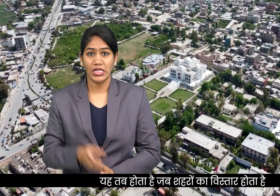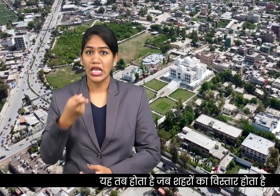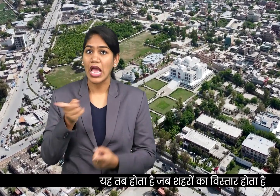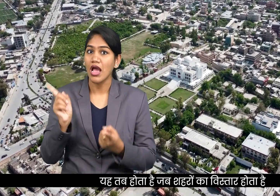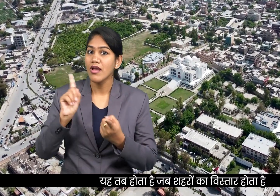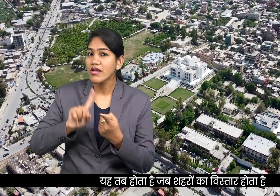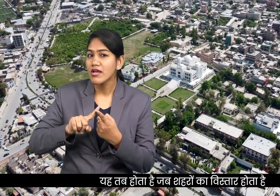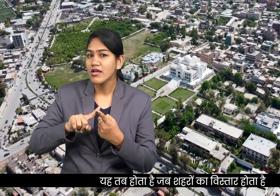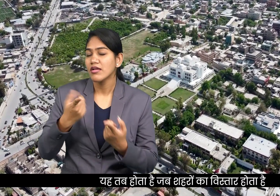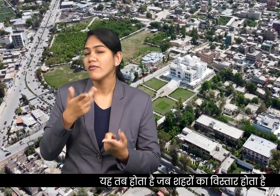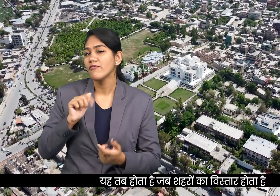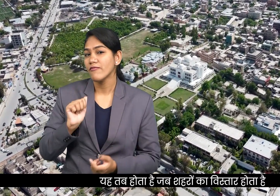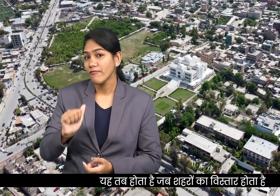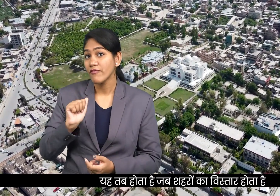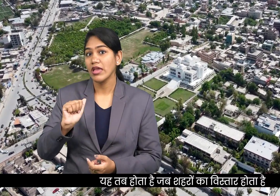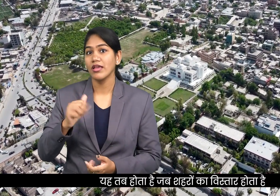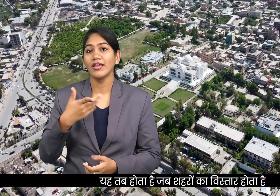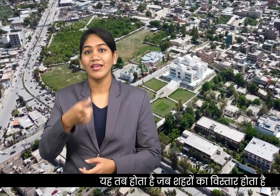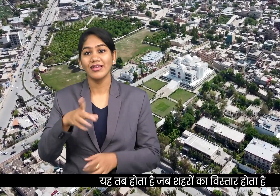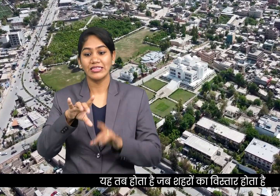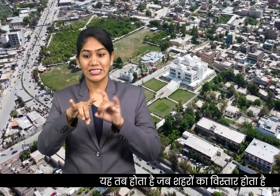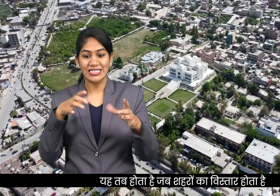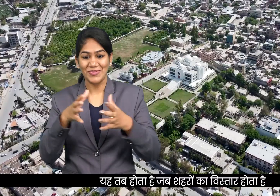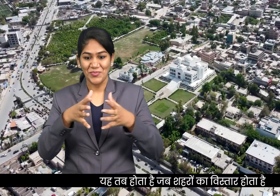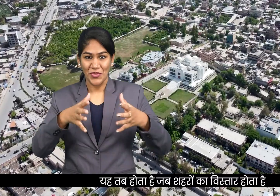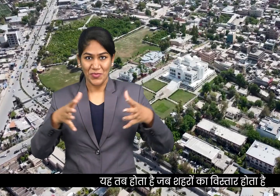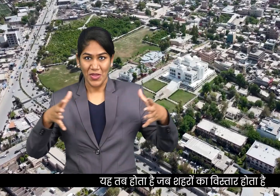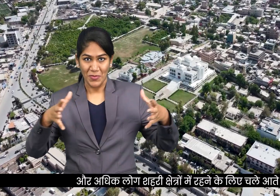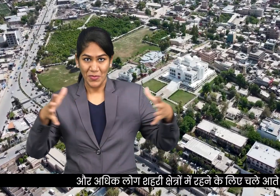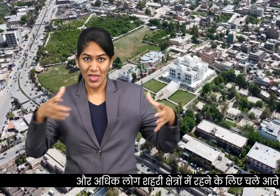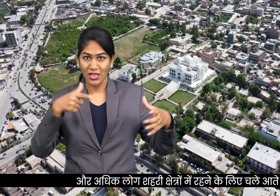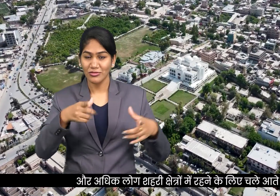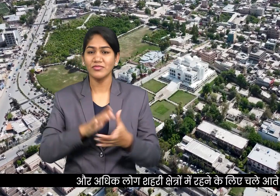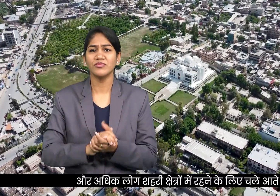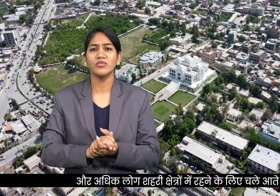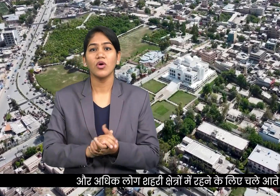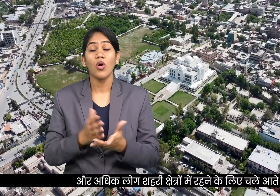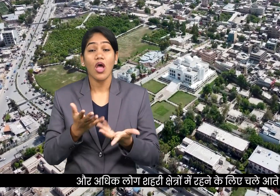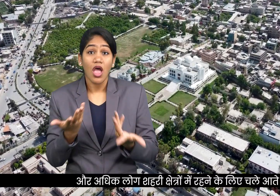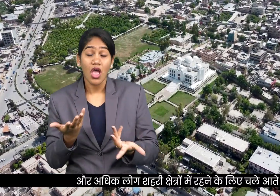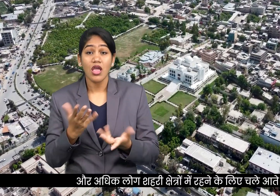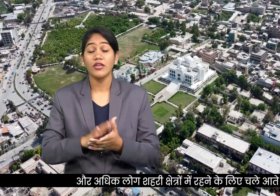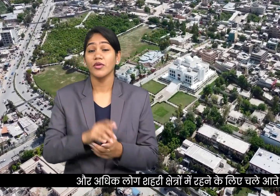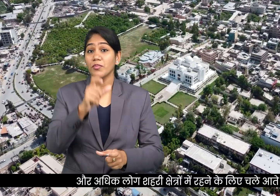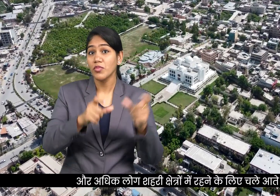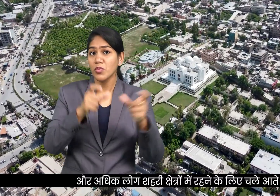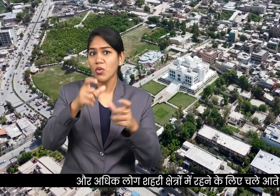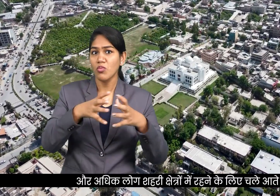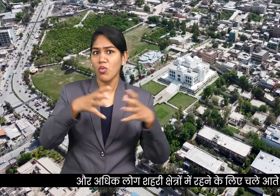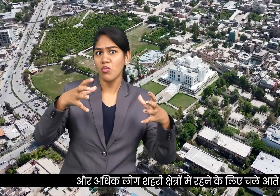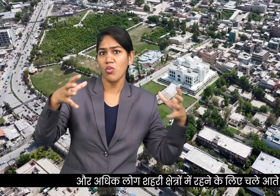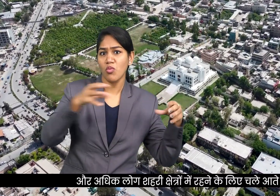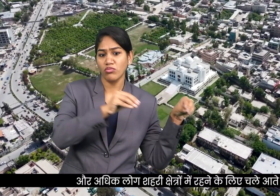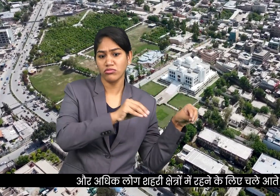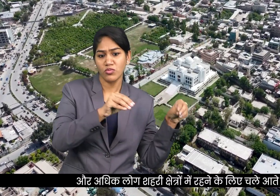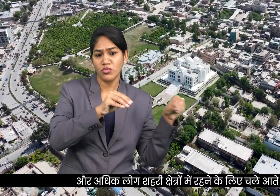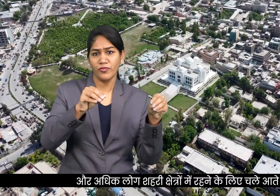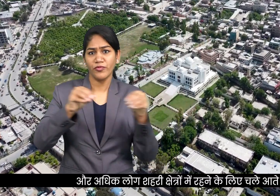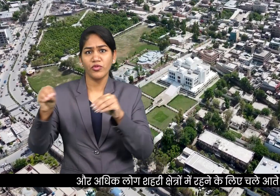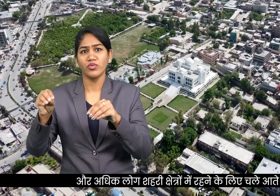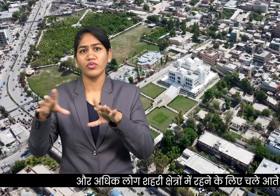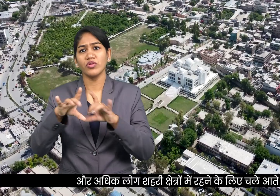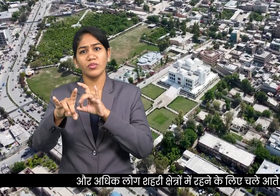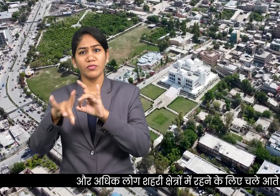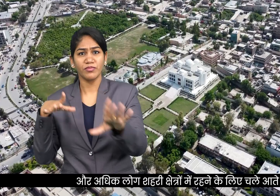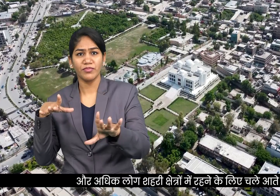यह तब होता है जब शहरों का विस्तार होता है और अधिक लोग शहरी क्षेत्रों में रहने के लिए